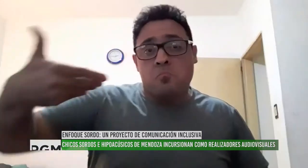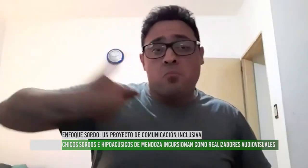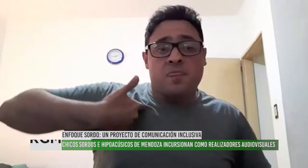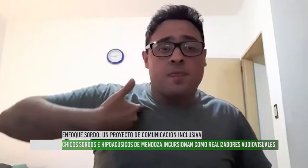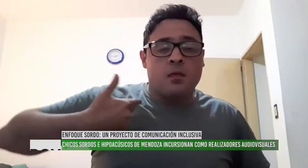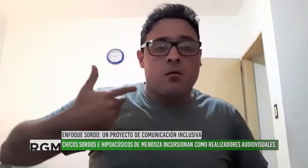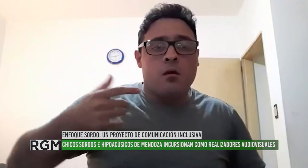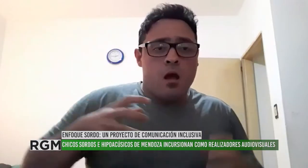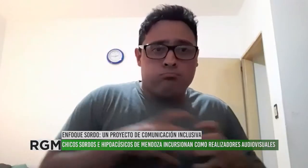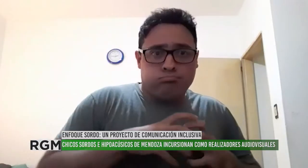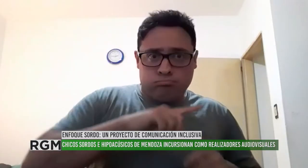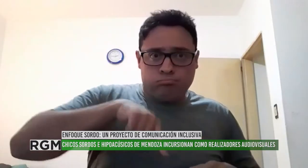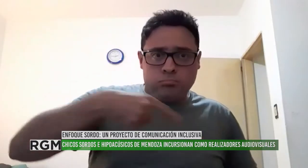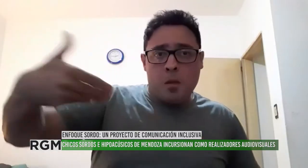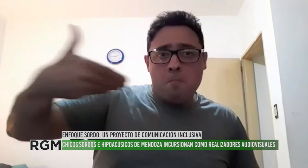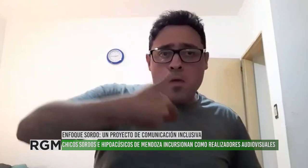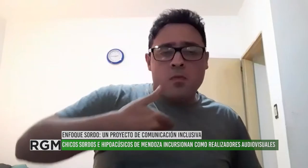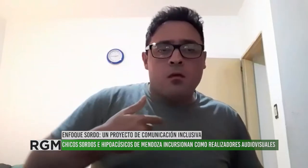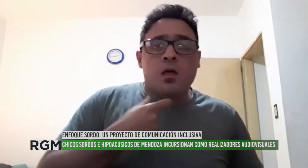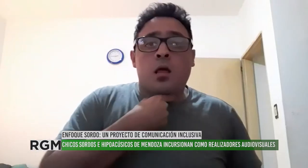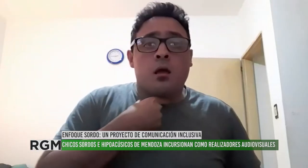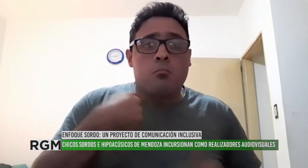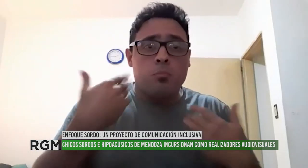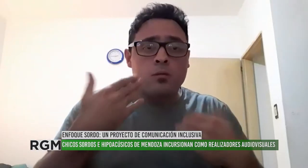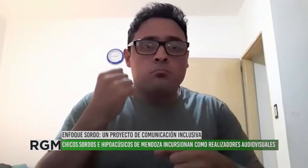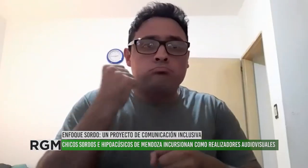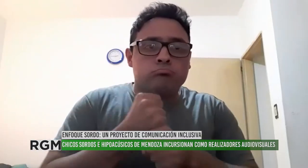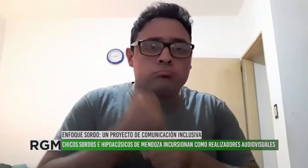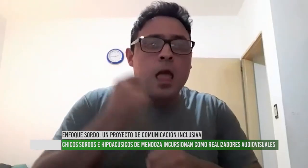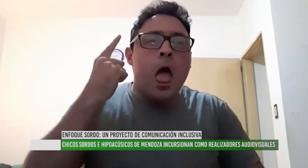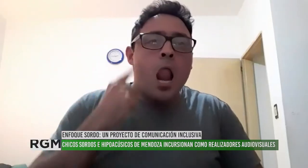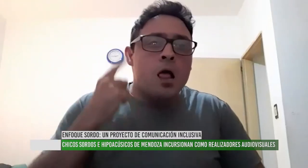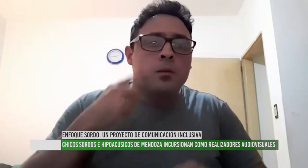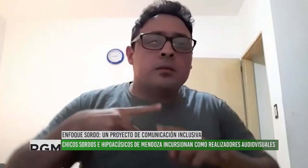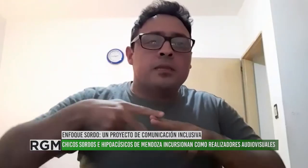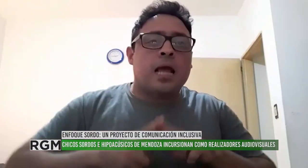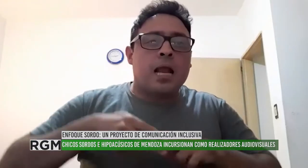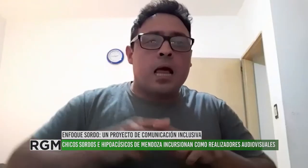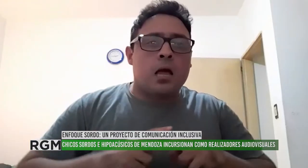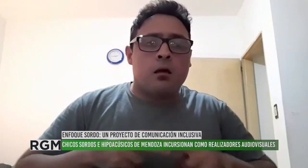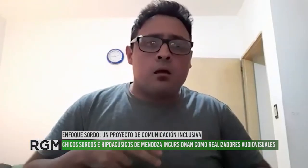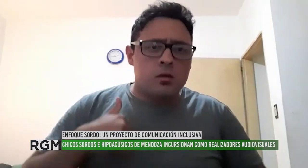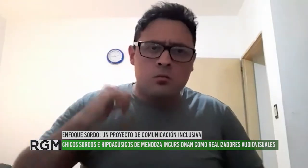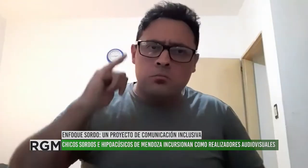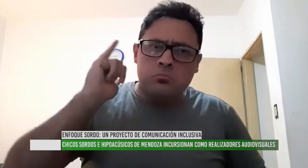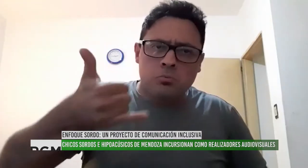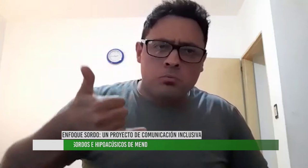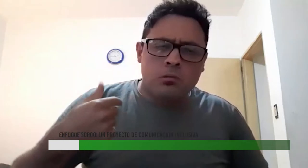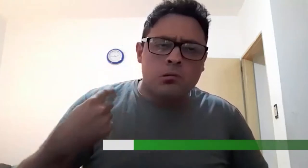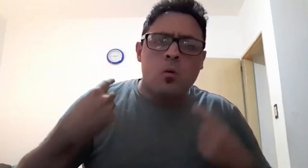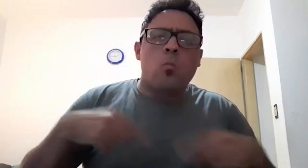nosotros un día nos ofrecieron un taller. Si queríamos trabajar adentro de un